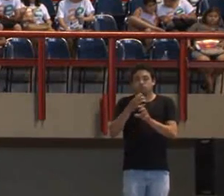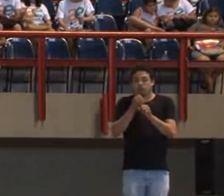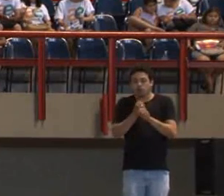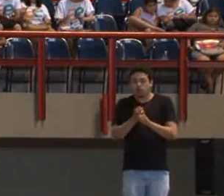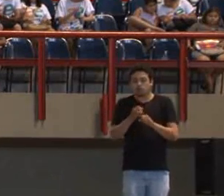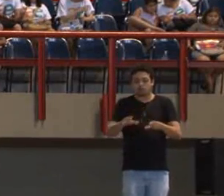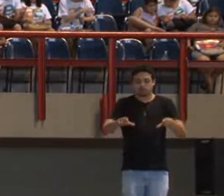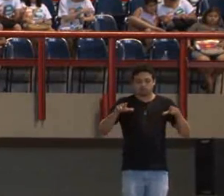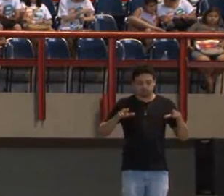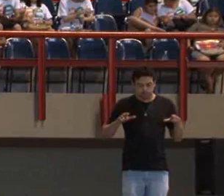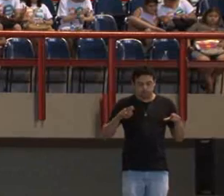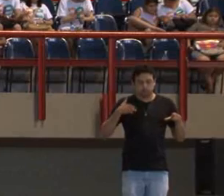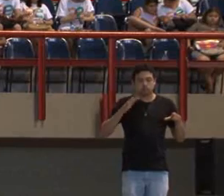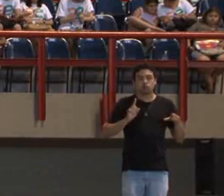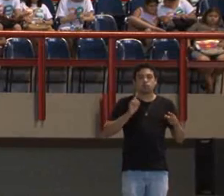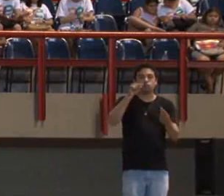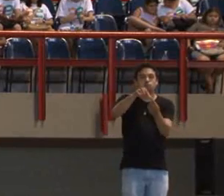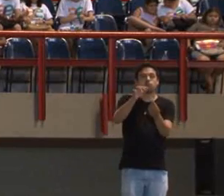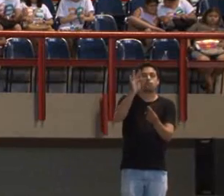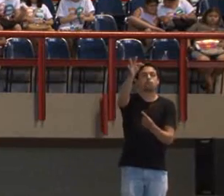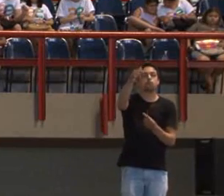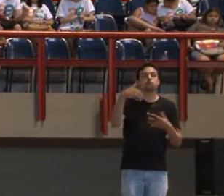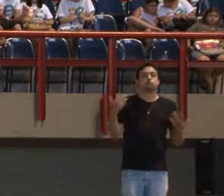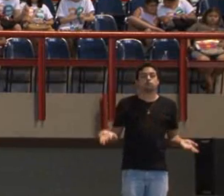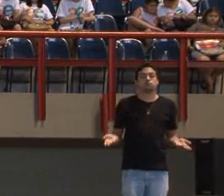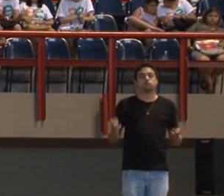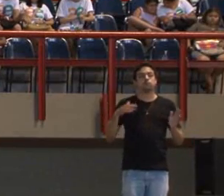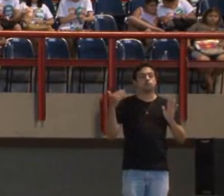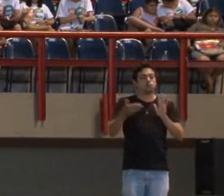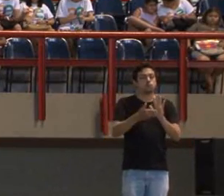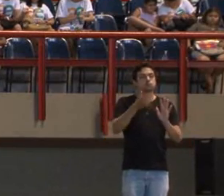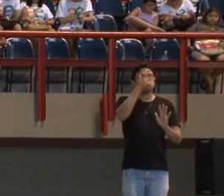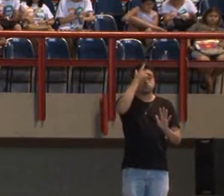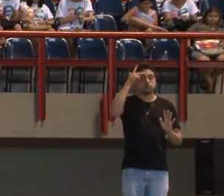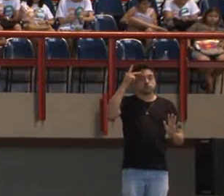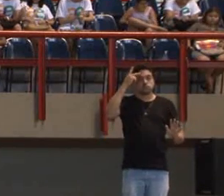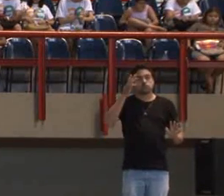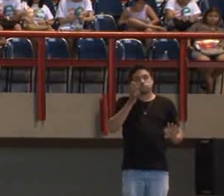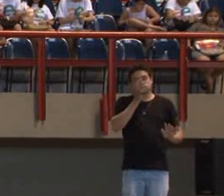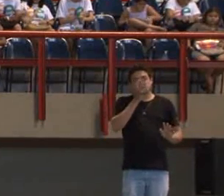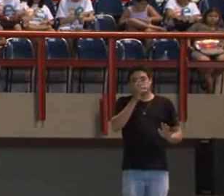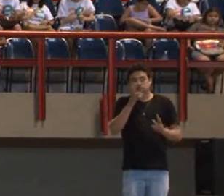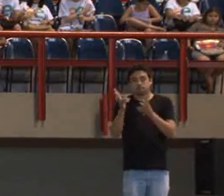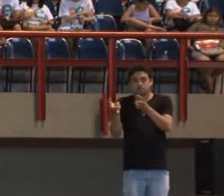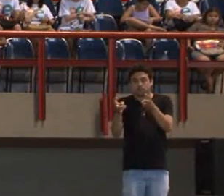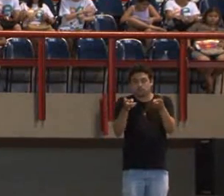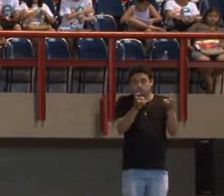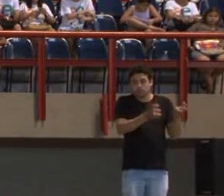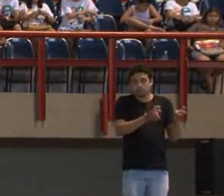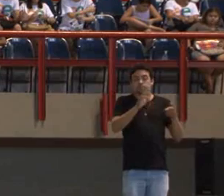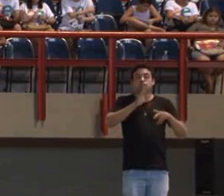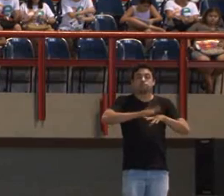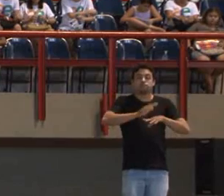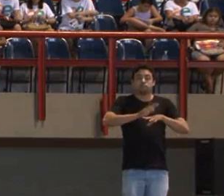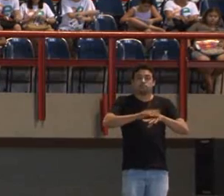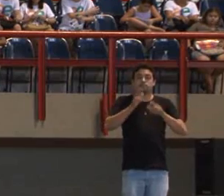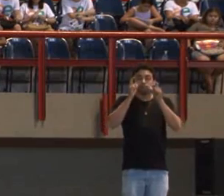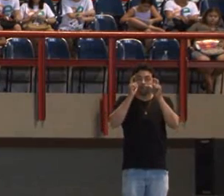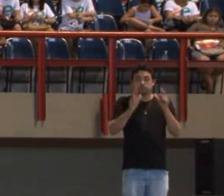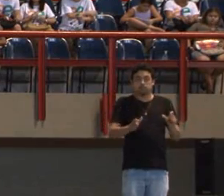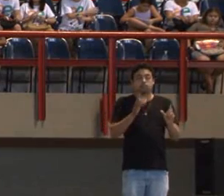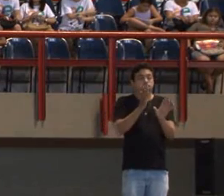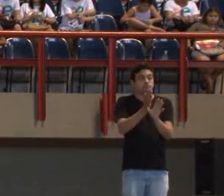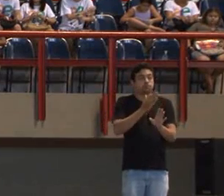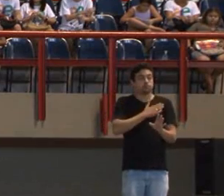e depois ia fazer o quê? Hoje, todo mundo está acompanhando, então não vou deixar de falar disso porque é do meu interesse direto por